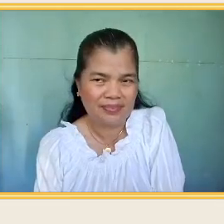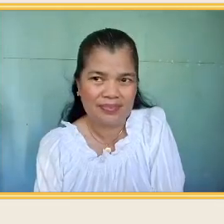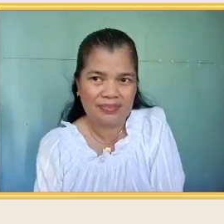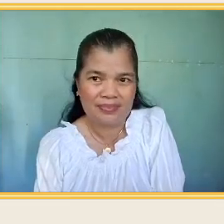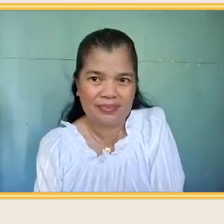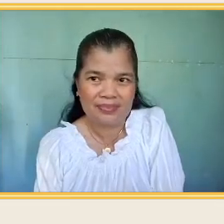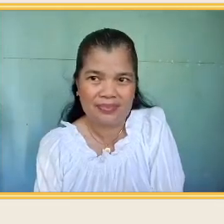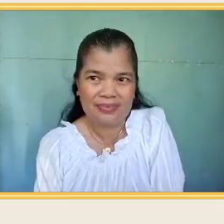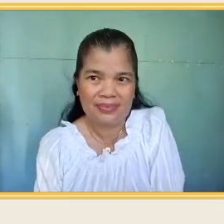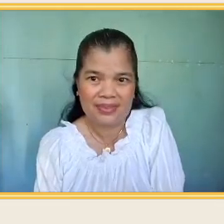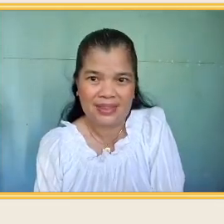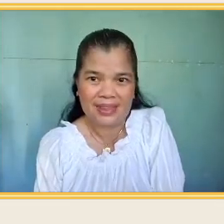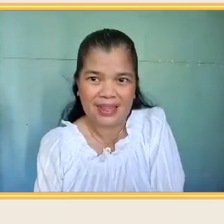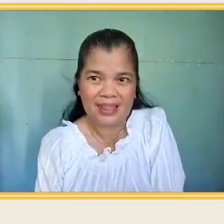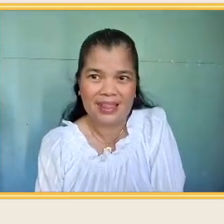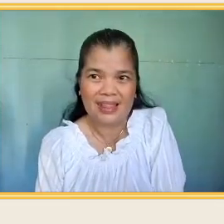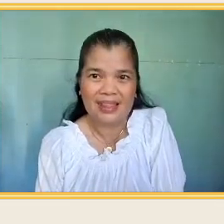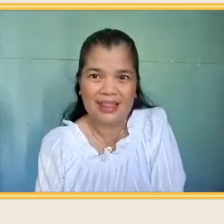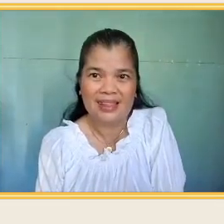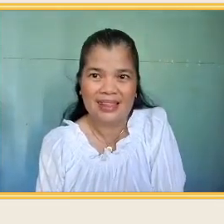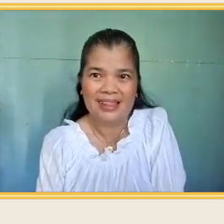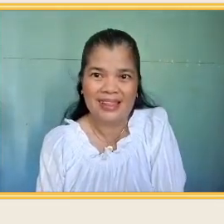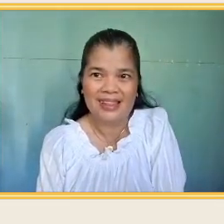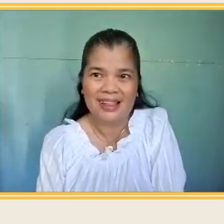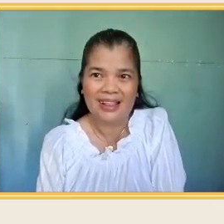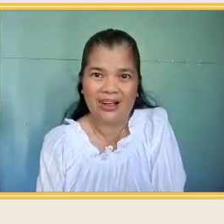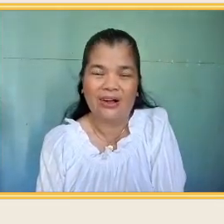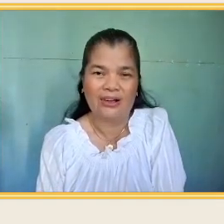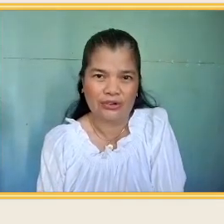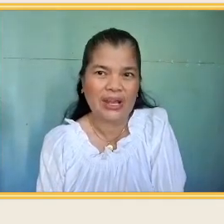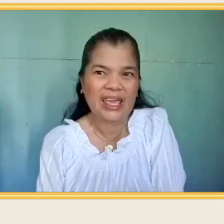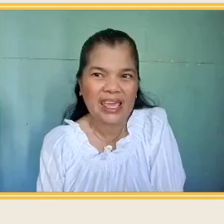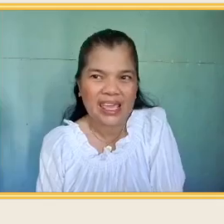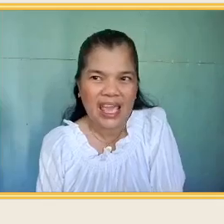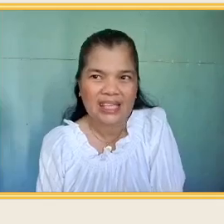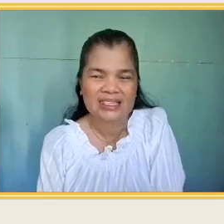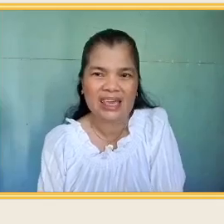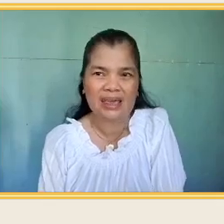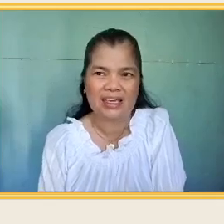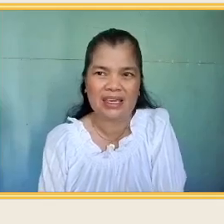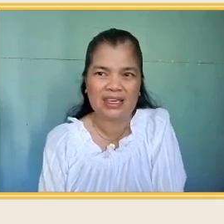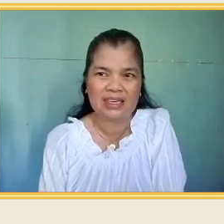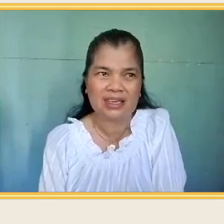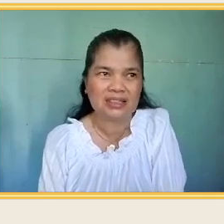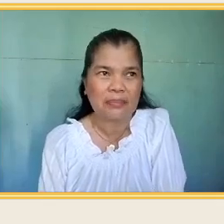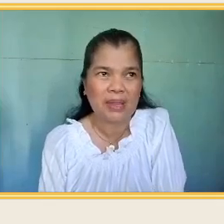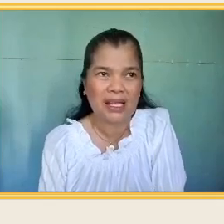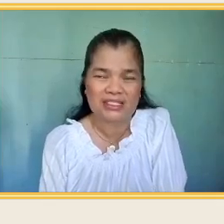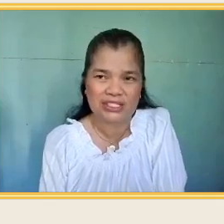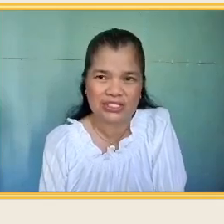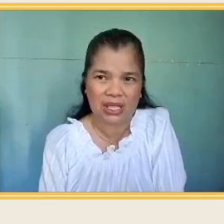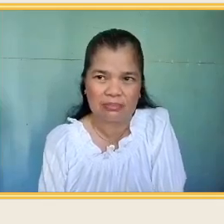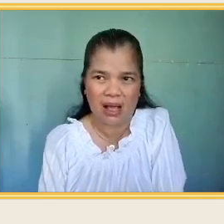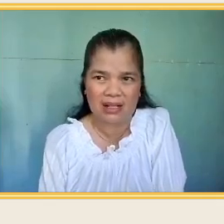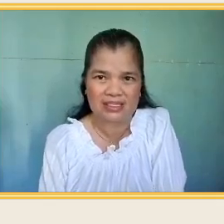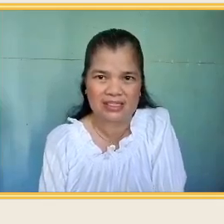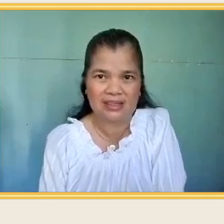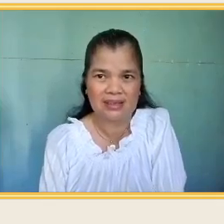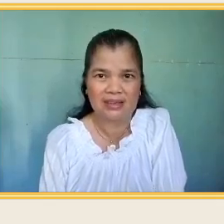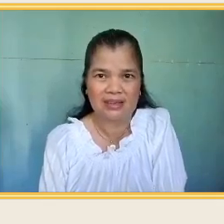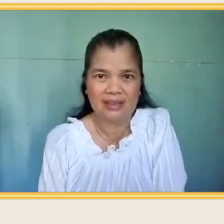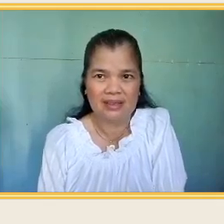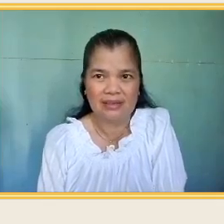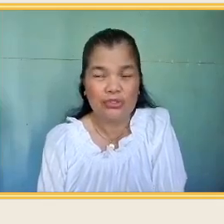I-monitor ko po sa chat box, yung sasagot sa chat box. Oh, kung nahihiya, sige, i-type na lang sa chat